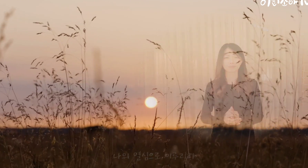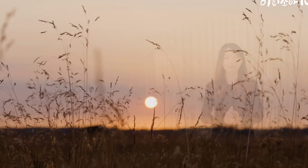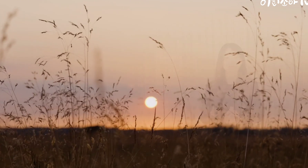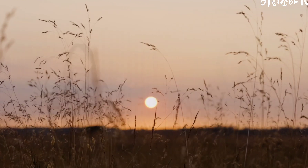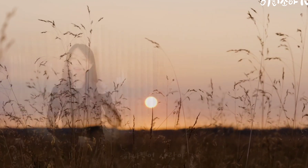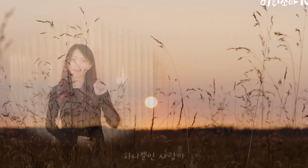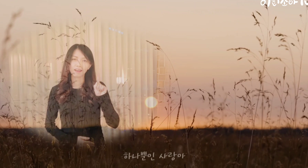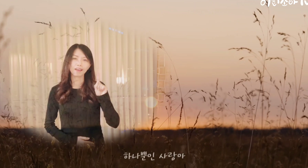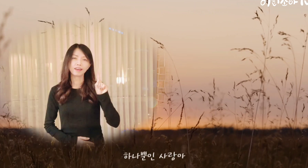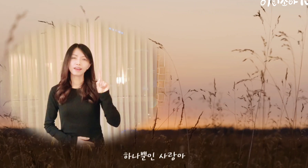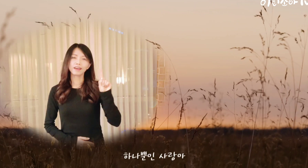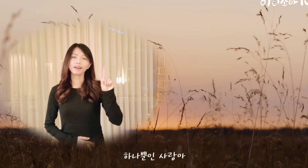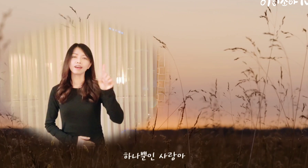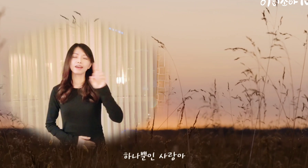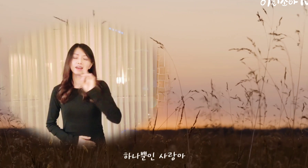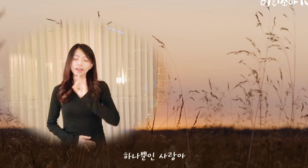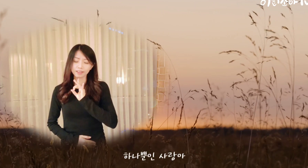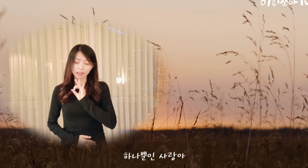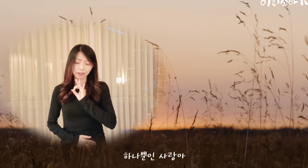이루리라